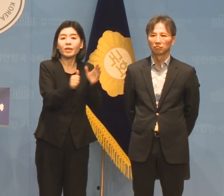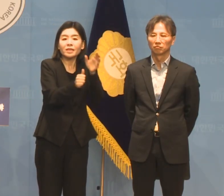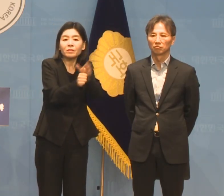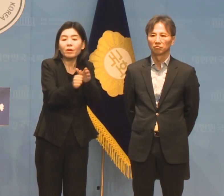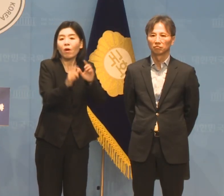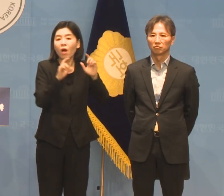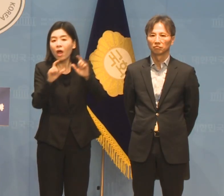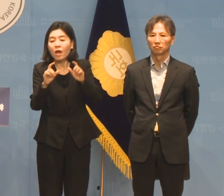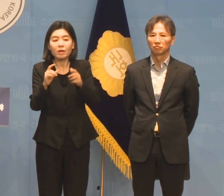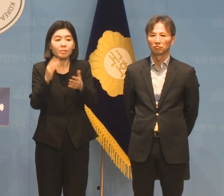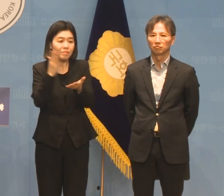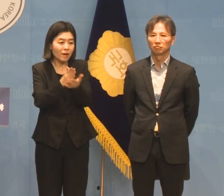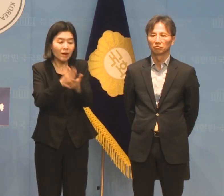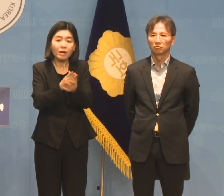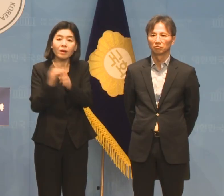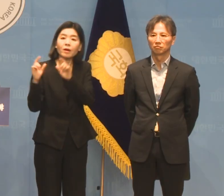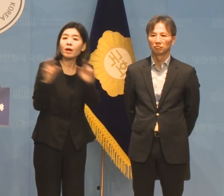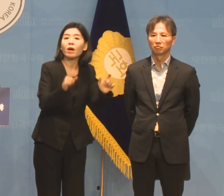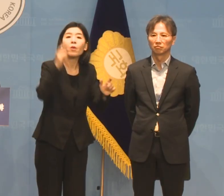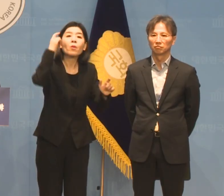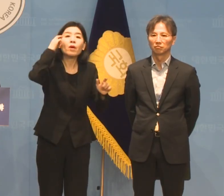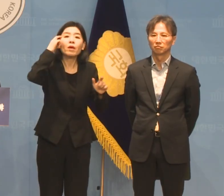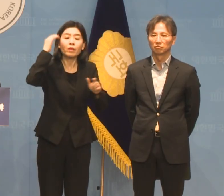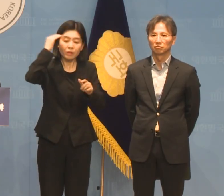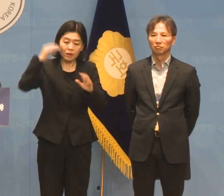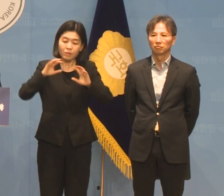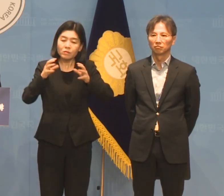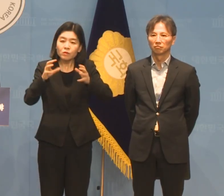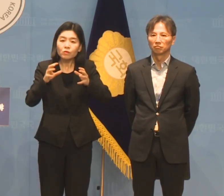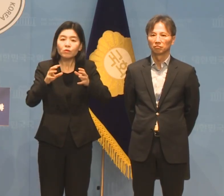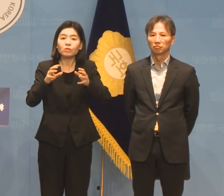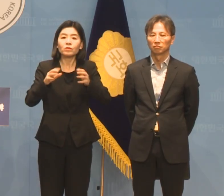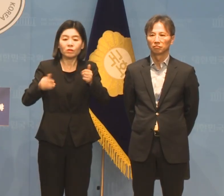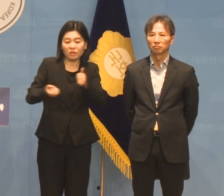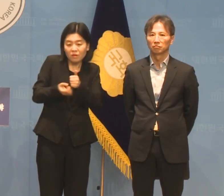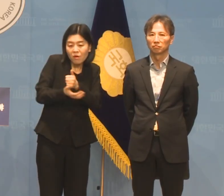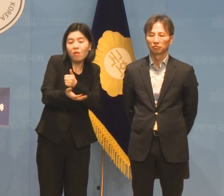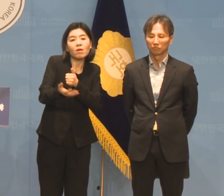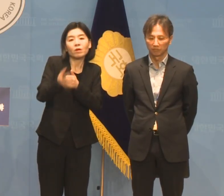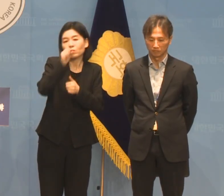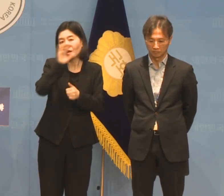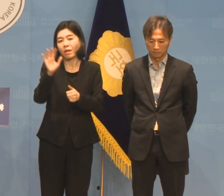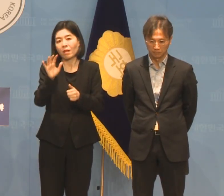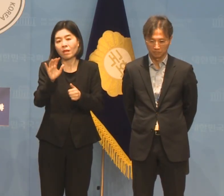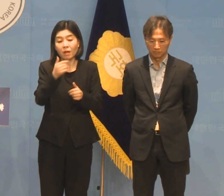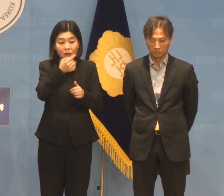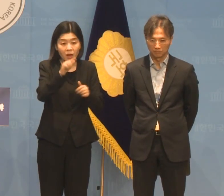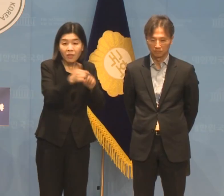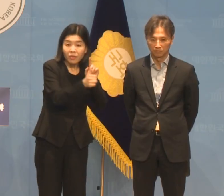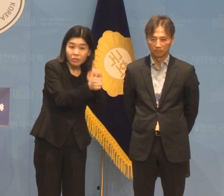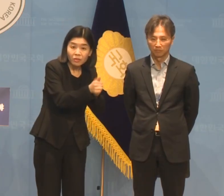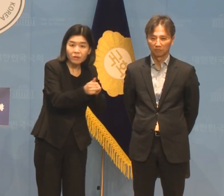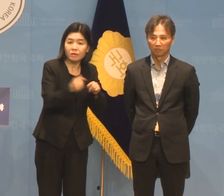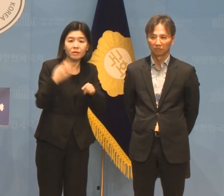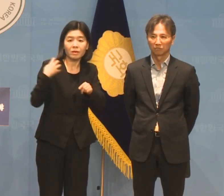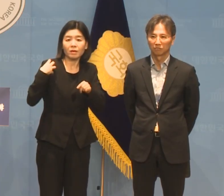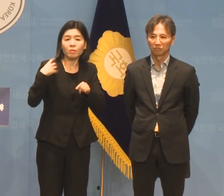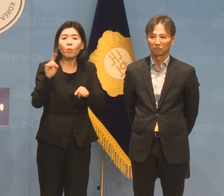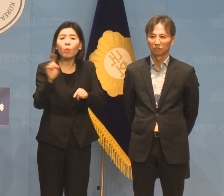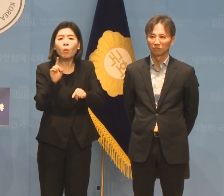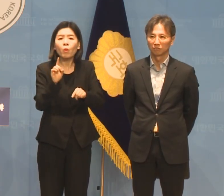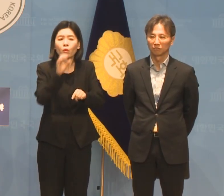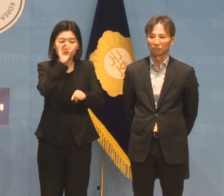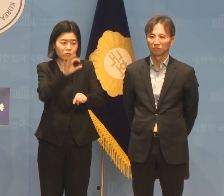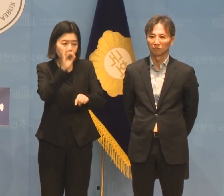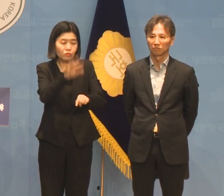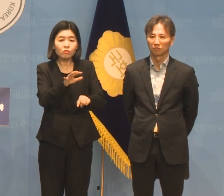인용했겠습니까? 대한민국에 미칠 악영향에 대해 한 대행은 어떠한 책임도 질 수가 없습니다.